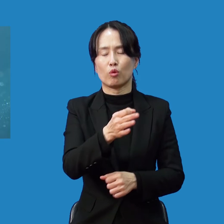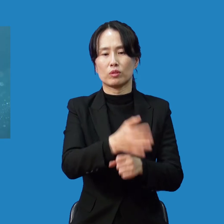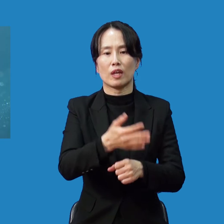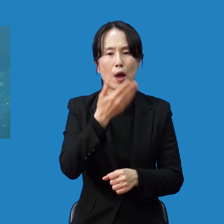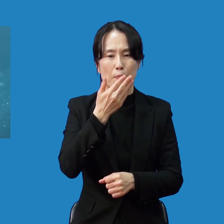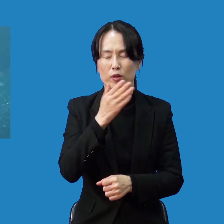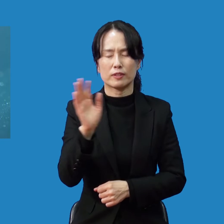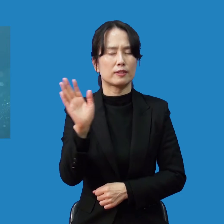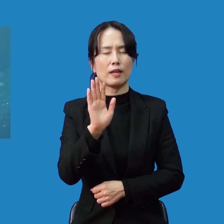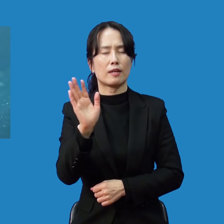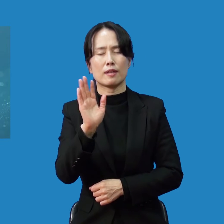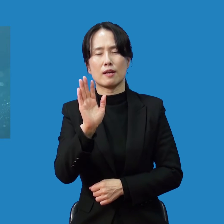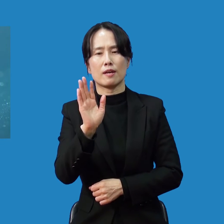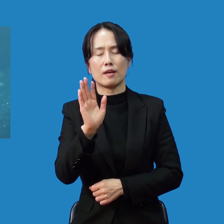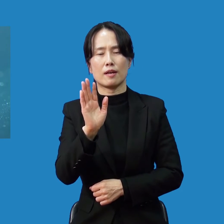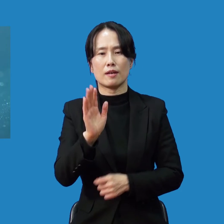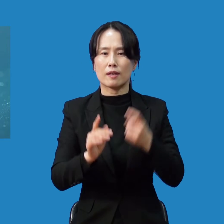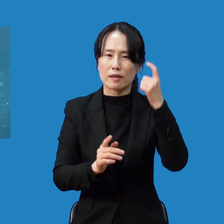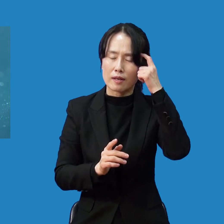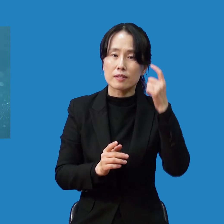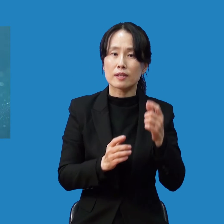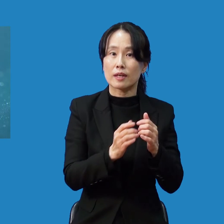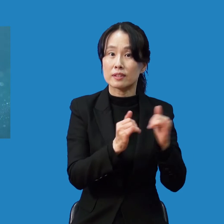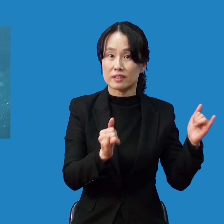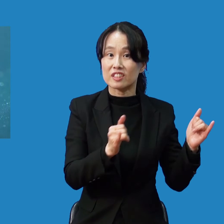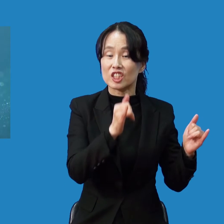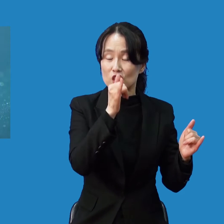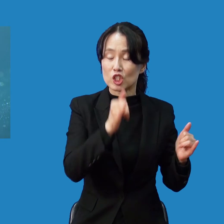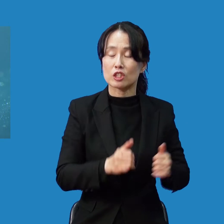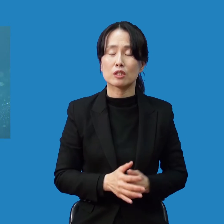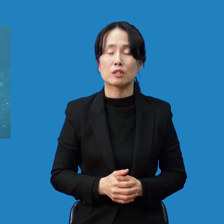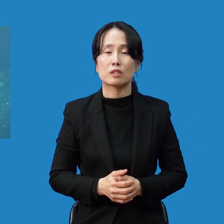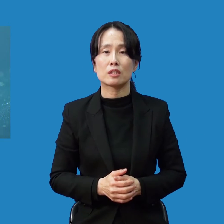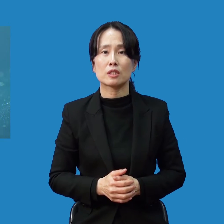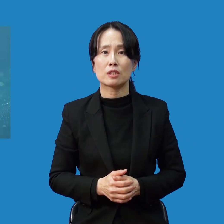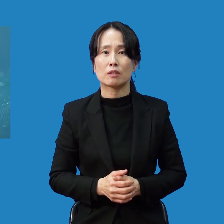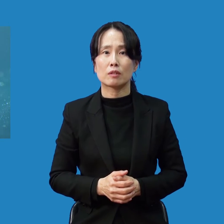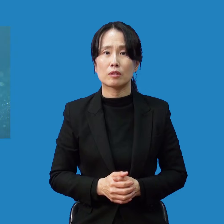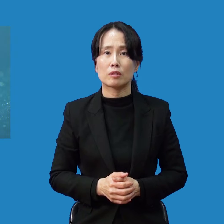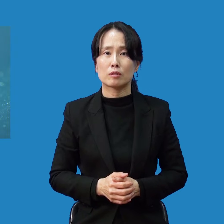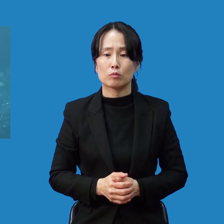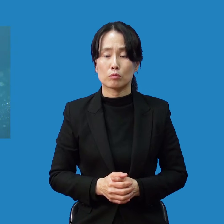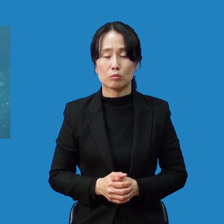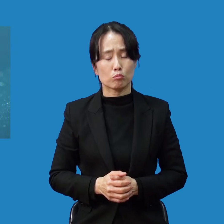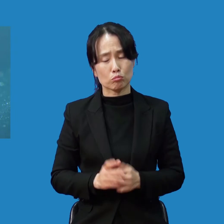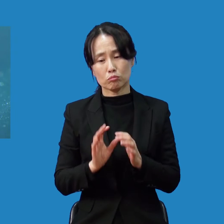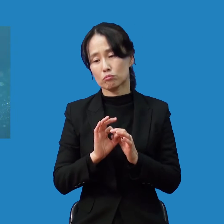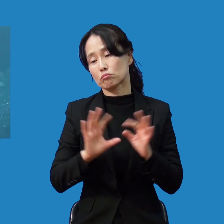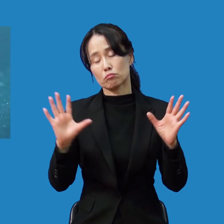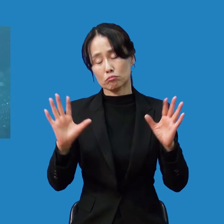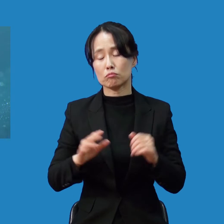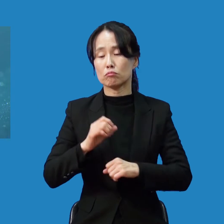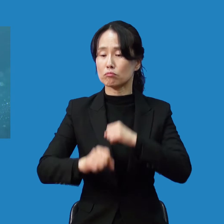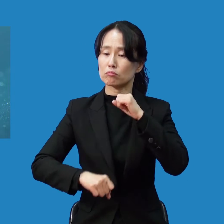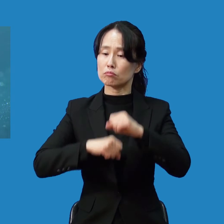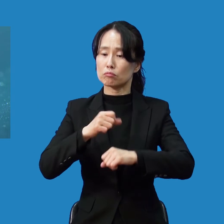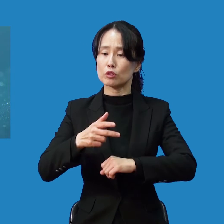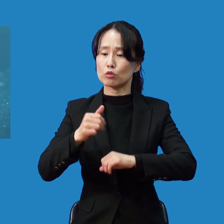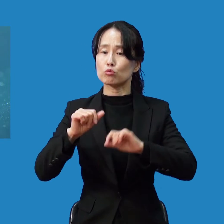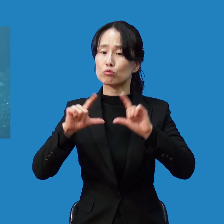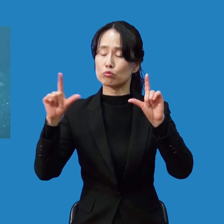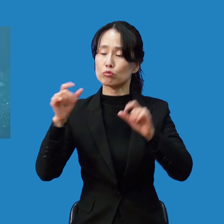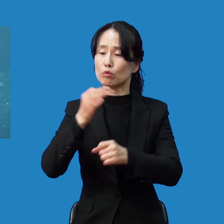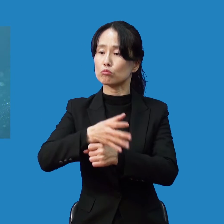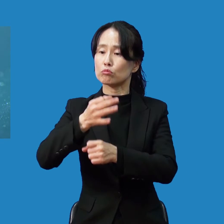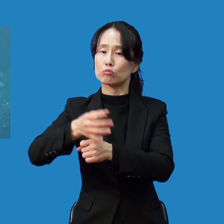먹는 일은 절대로 하지 않는 사람이 있습니다. 그런가 하면 그런데 구애받지 않고 자유롭게 사 먹는